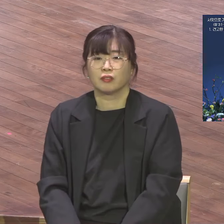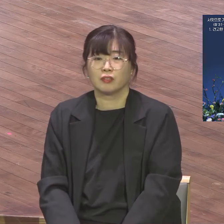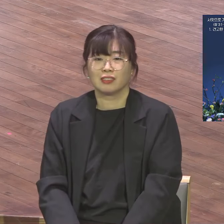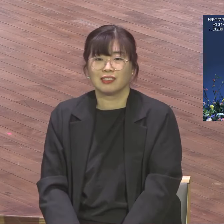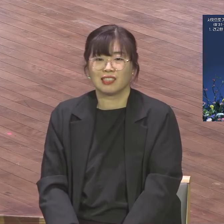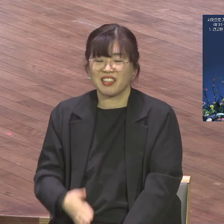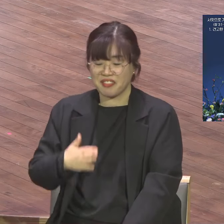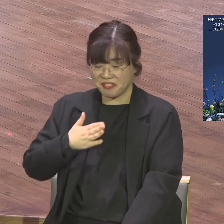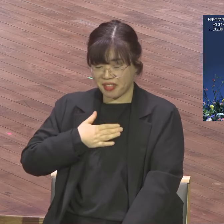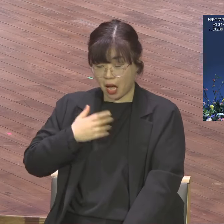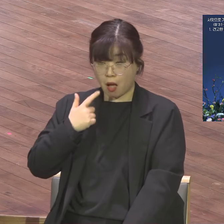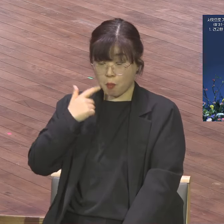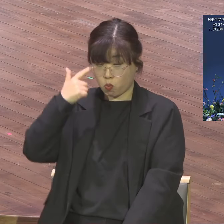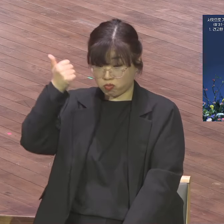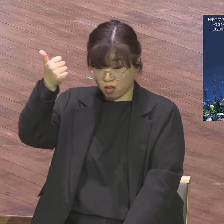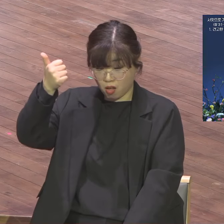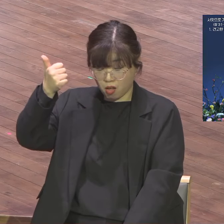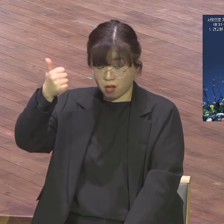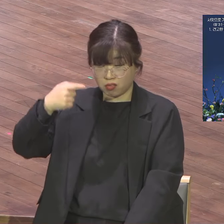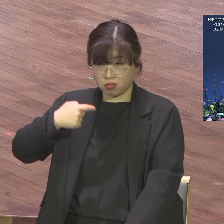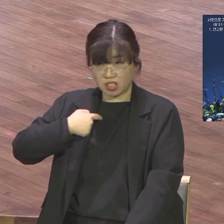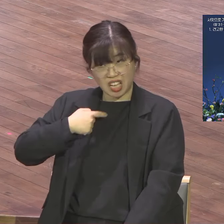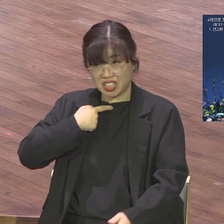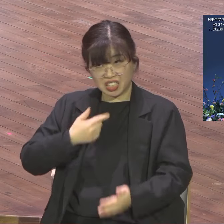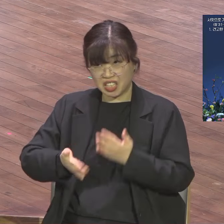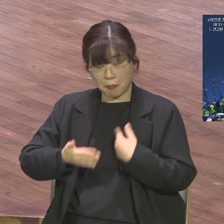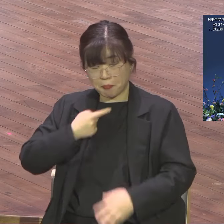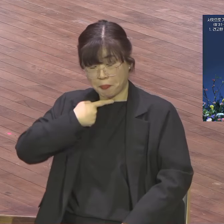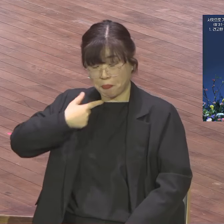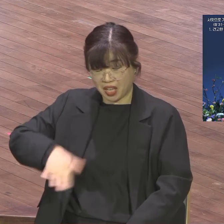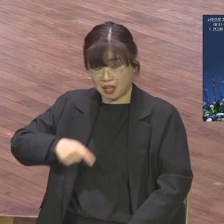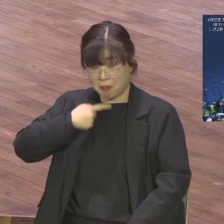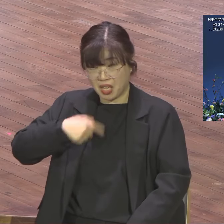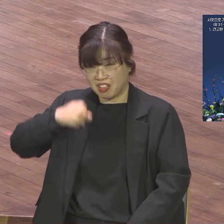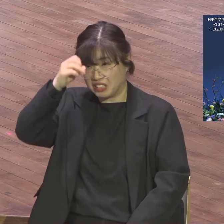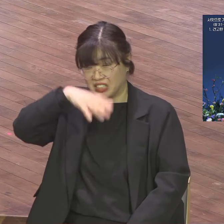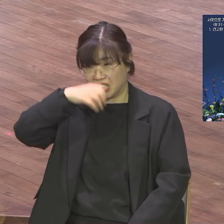목사가 체험도 안 해보고 본인도 체험 못하고 뭐 설교합니까?